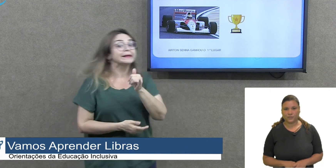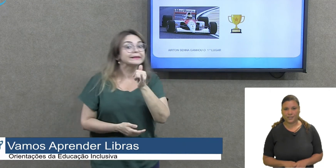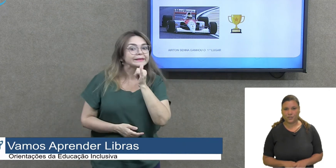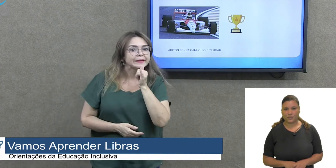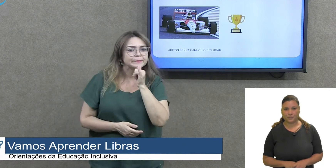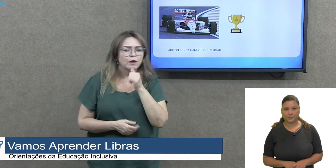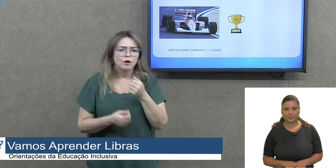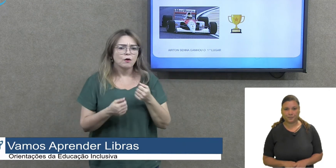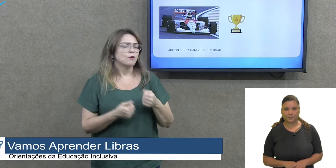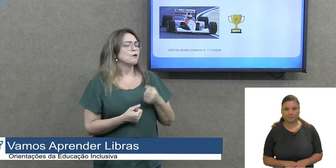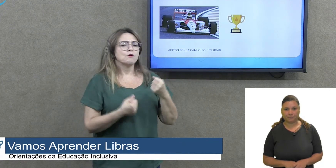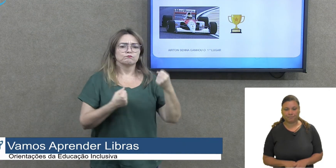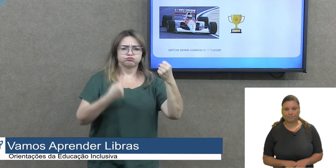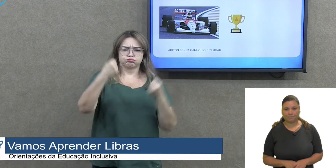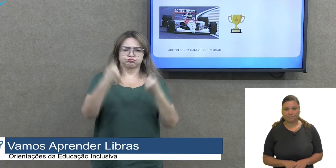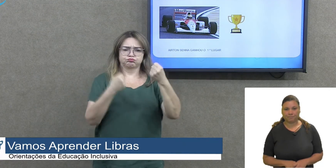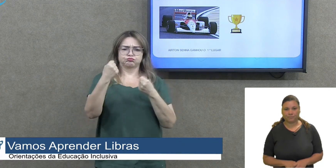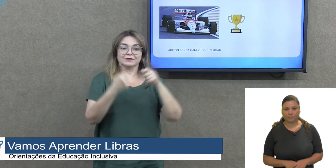Veja.